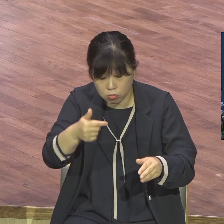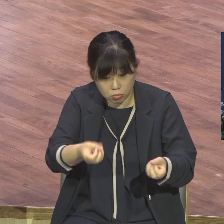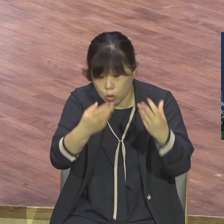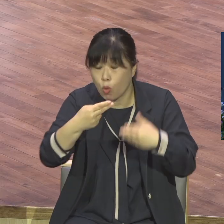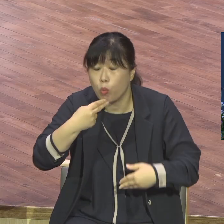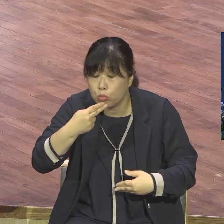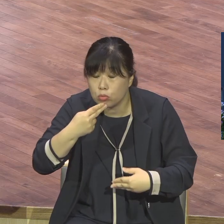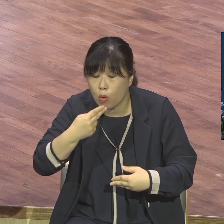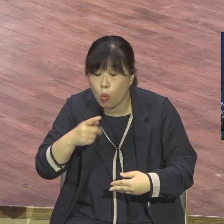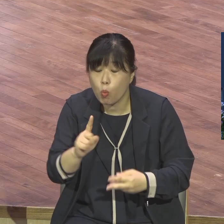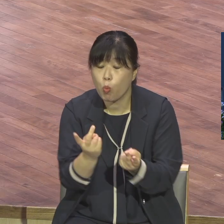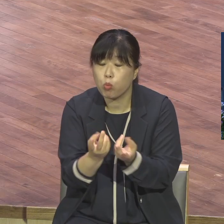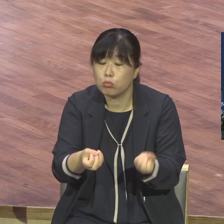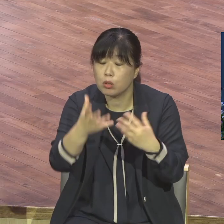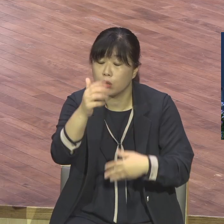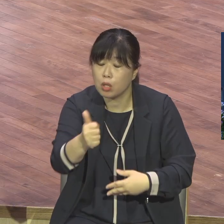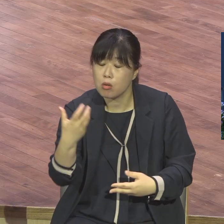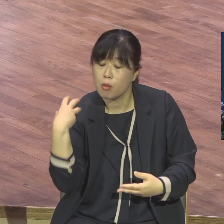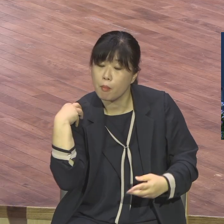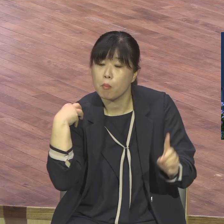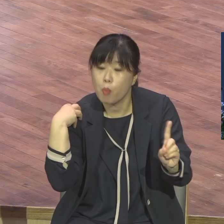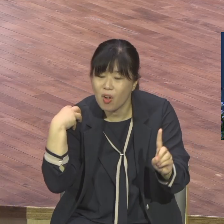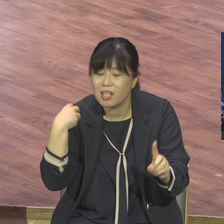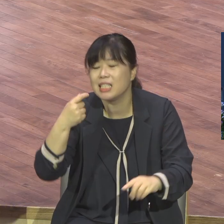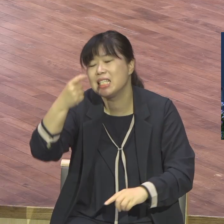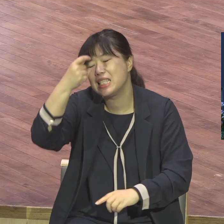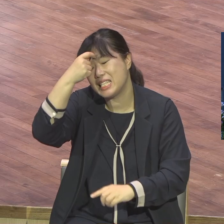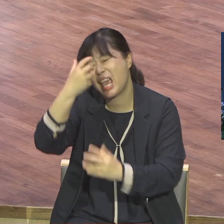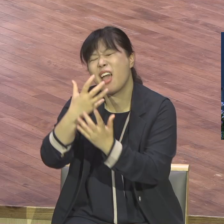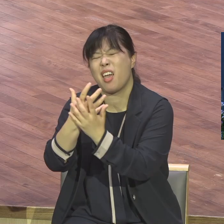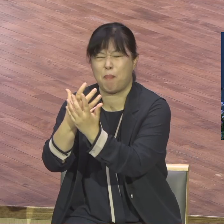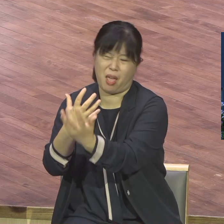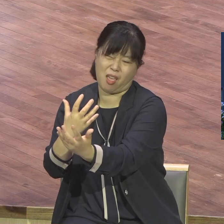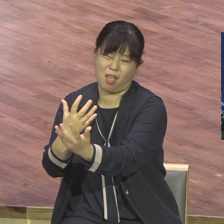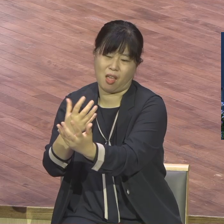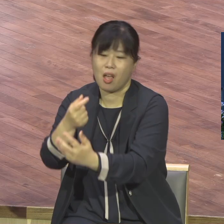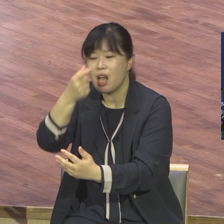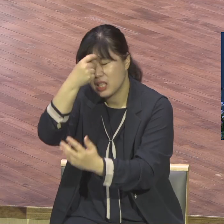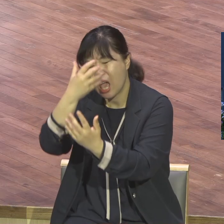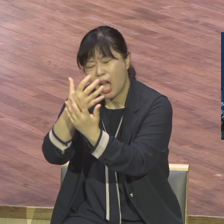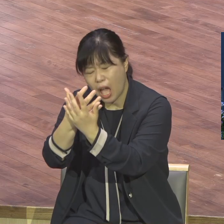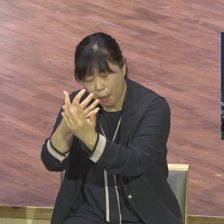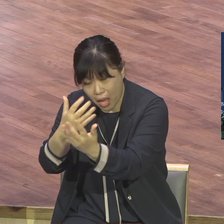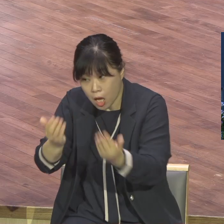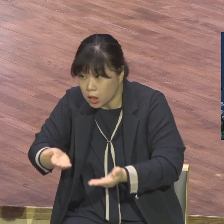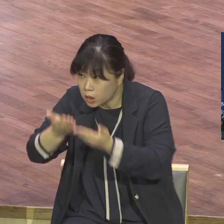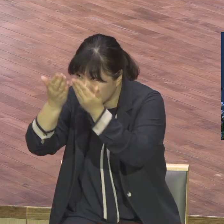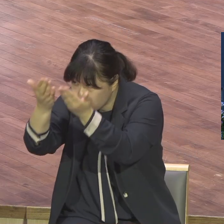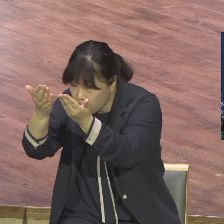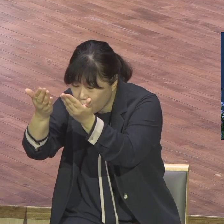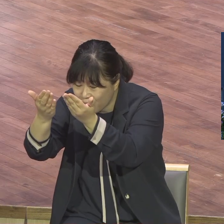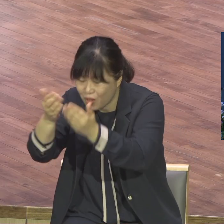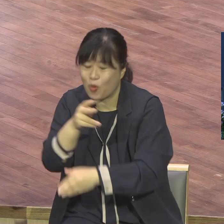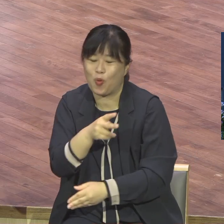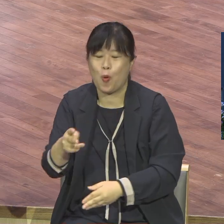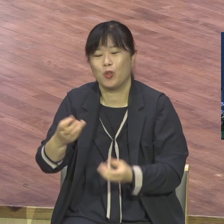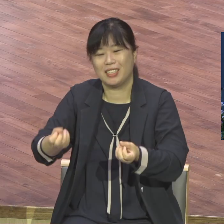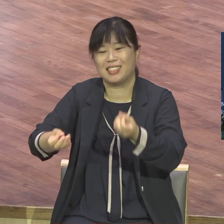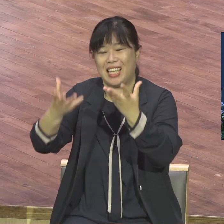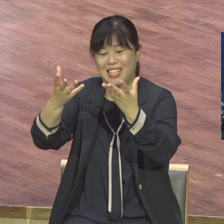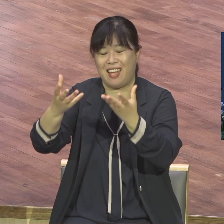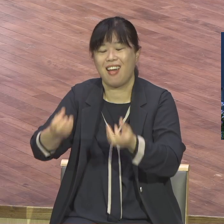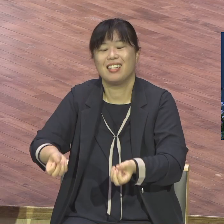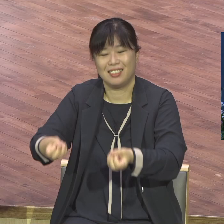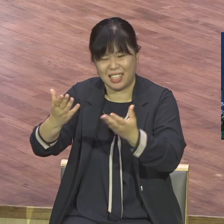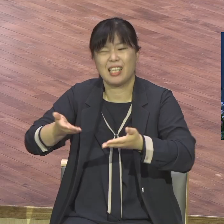것이다. 다른 사람 이방인들에게 복음 전하는 것이 제사드린다고 해석하고 있어요. 여기에는 아주